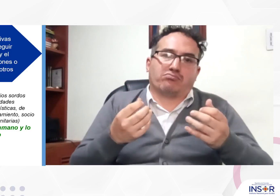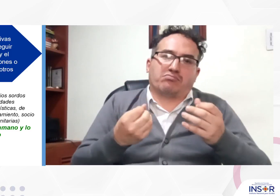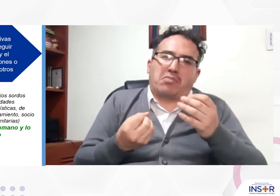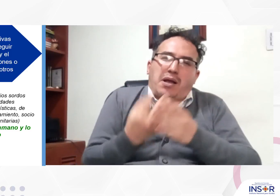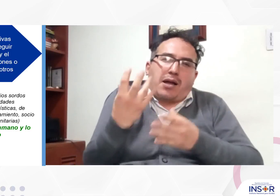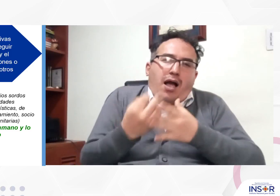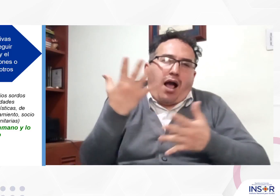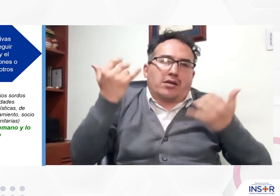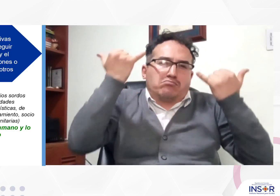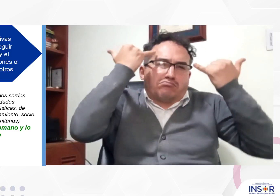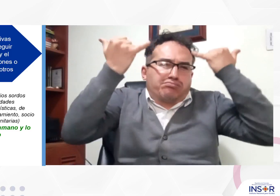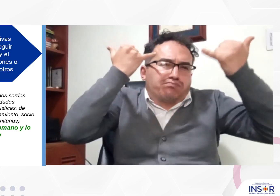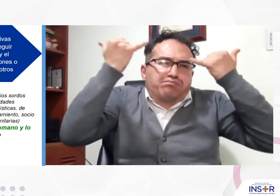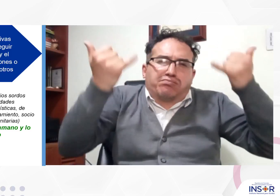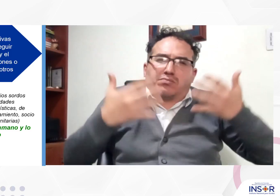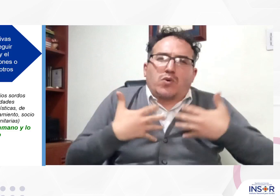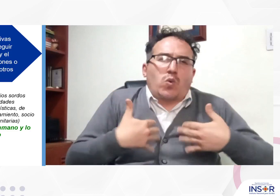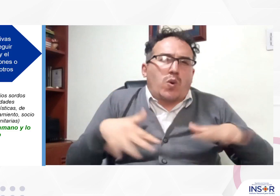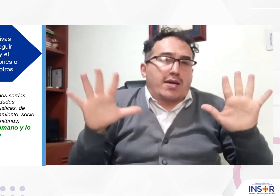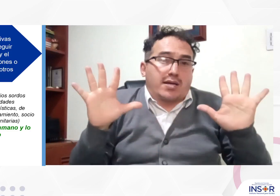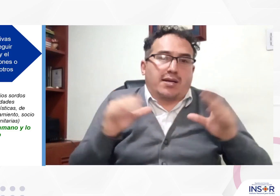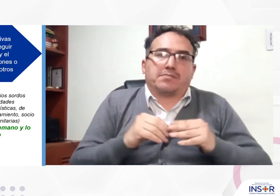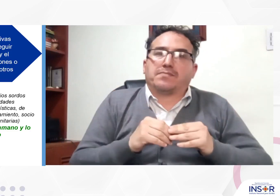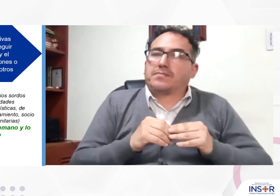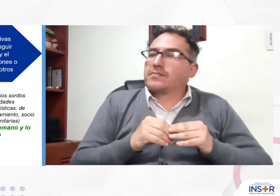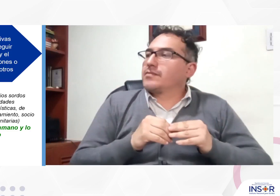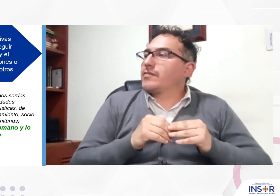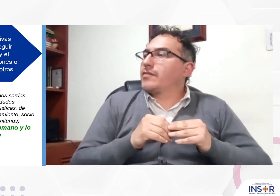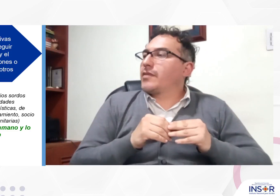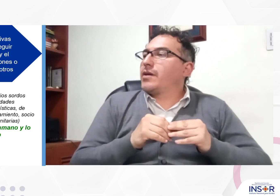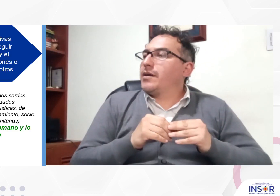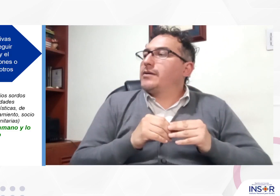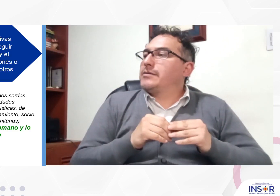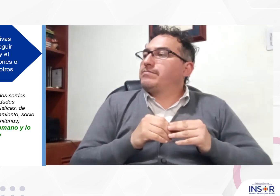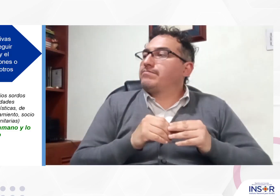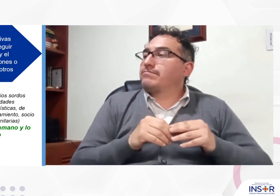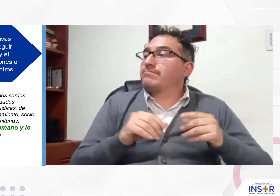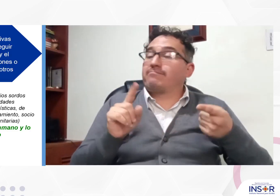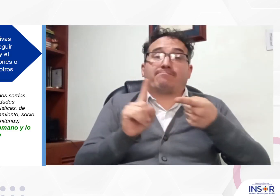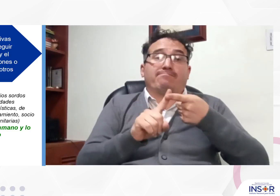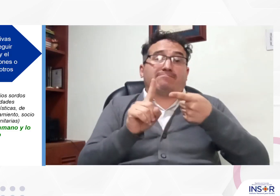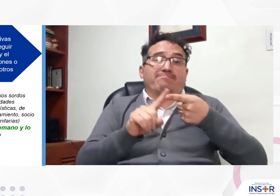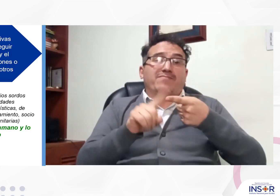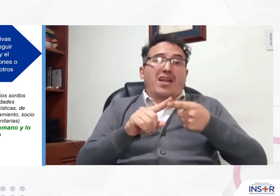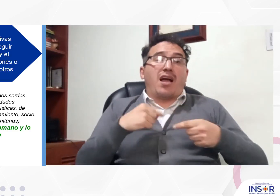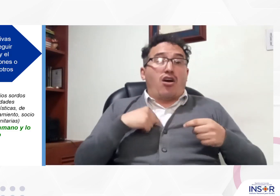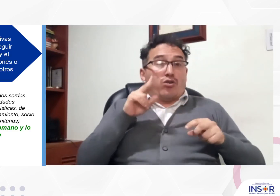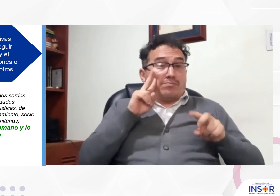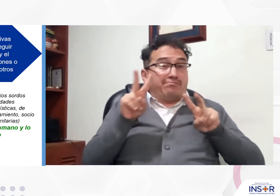sordas podamos nosotros mismos ser los investigadores y crear esas iniciativas de proyecto.